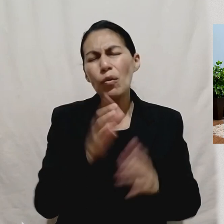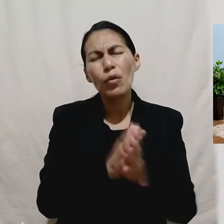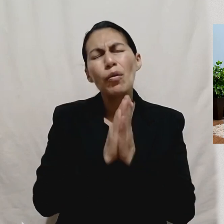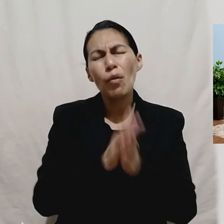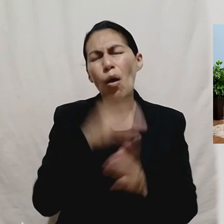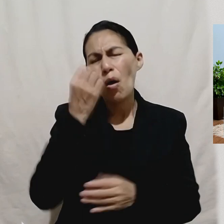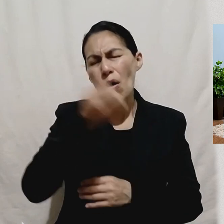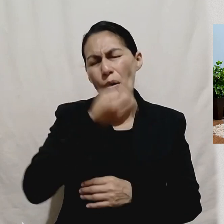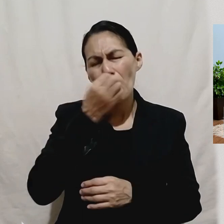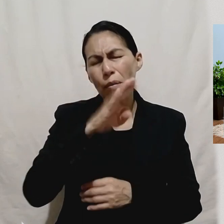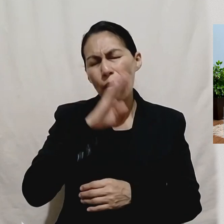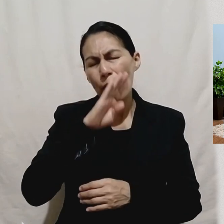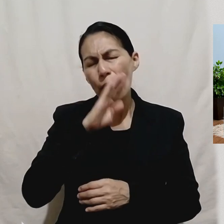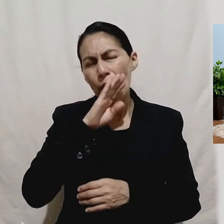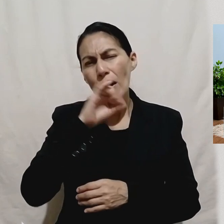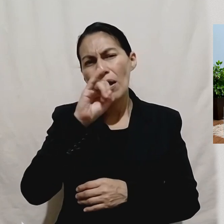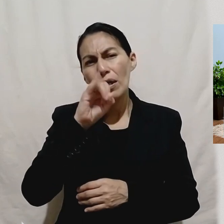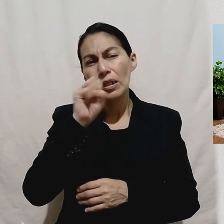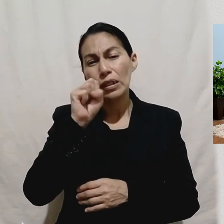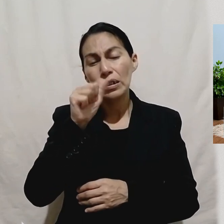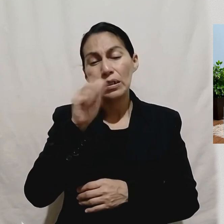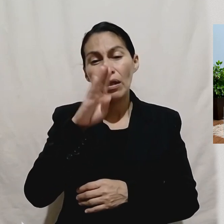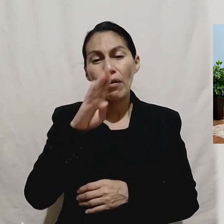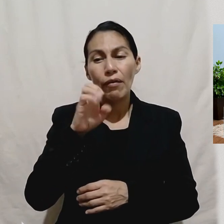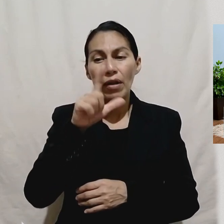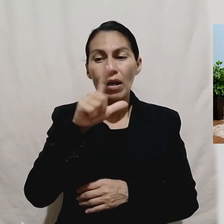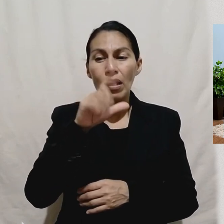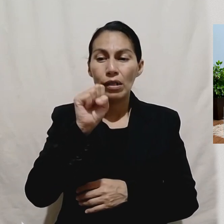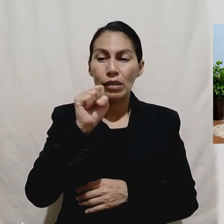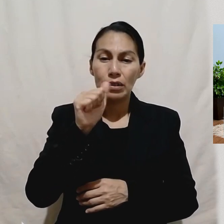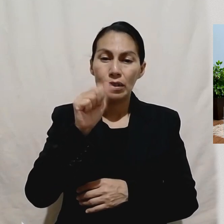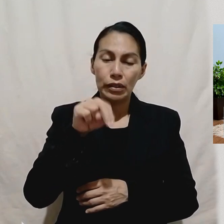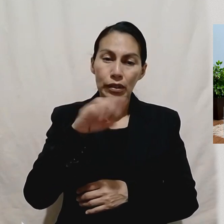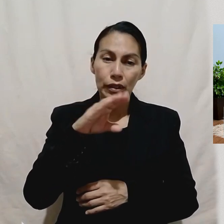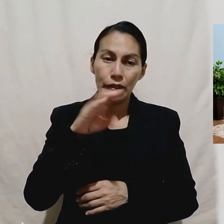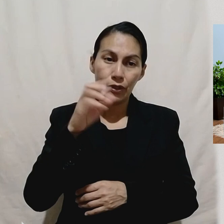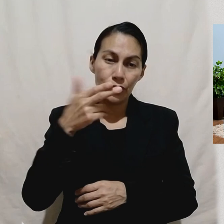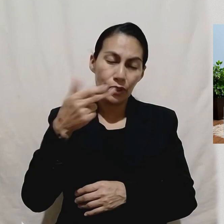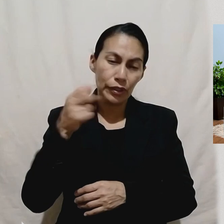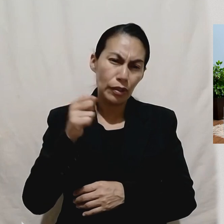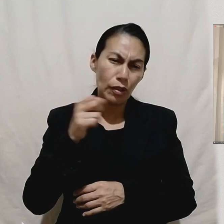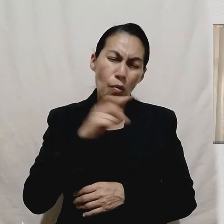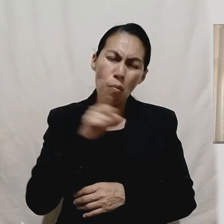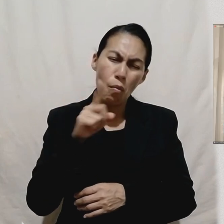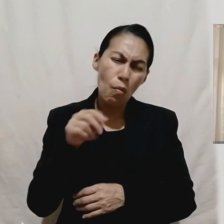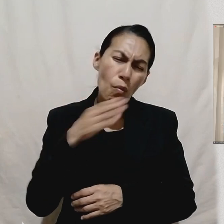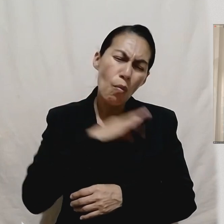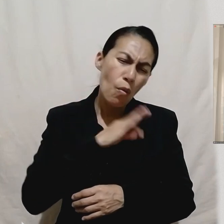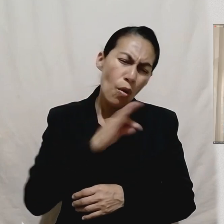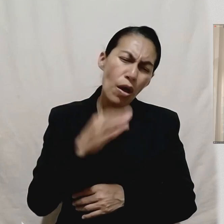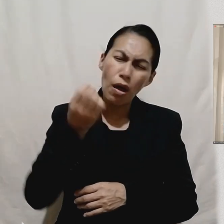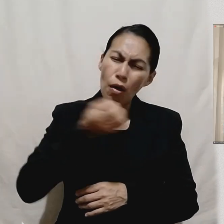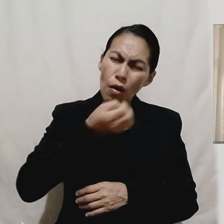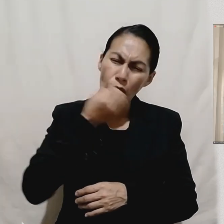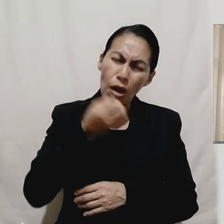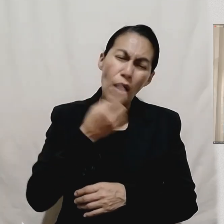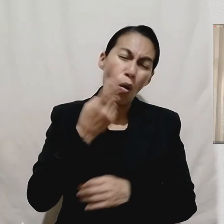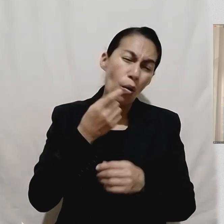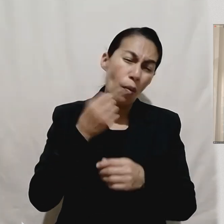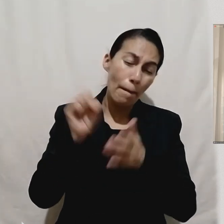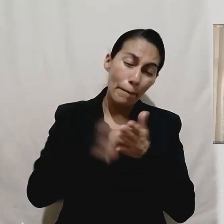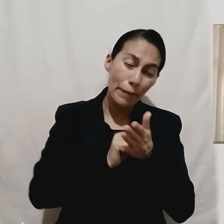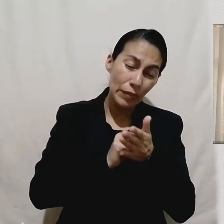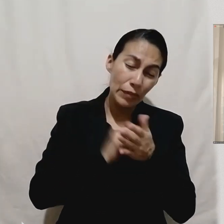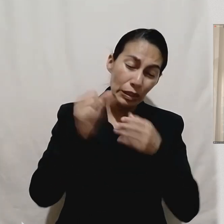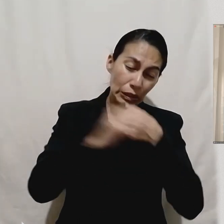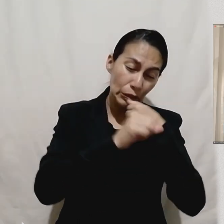Sánchez pueda conciliar el sueño pues después de que Dios le permitió salir a poco más de un mes